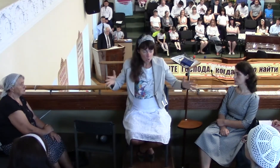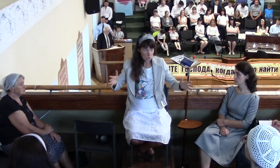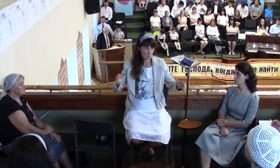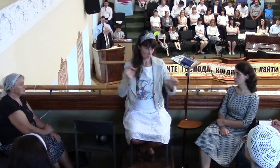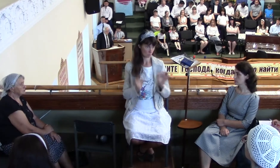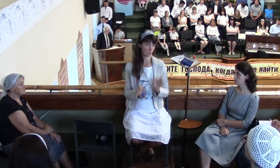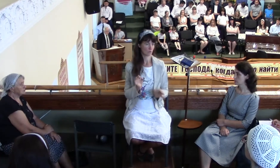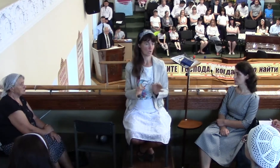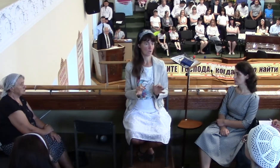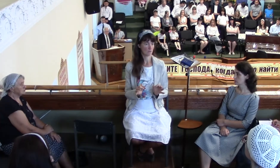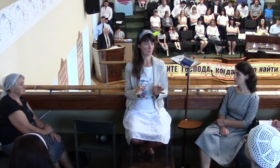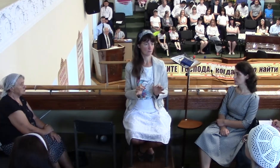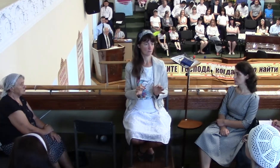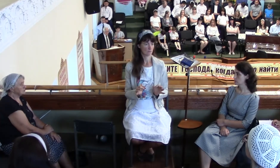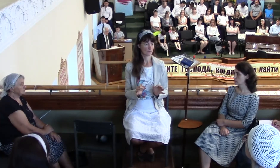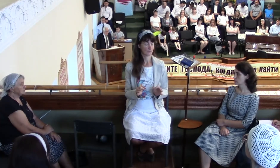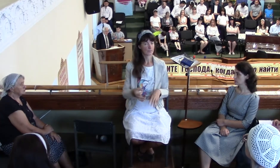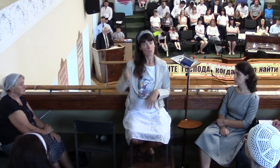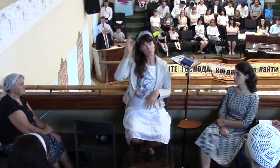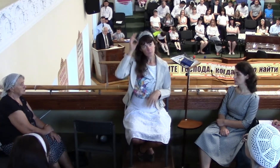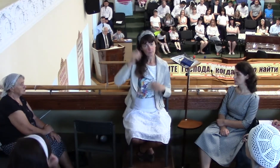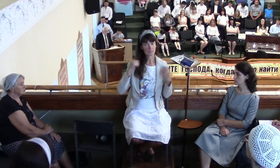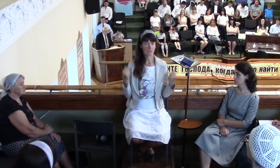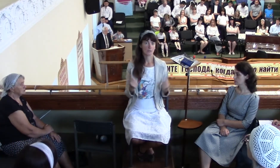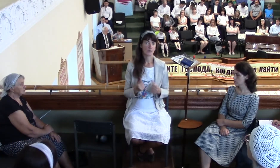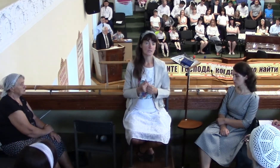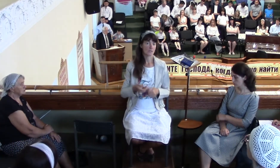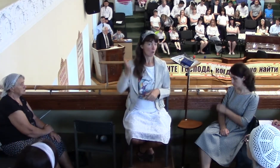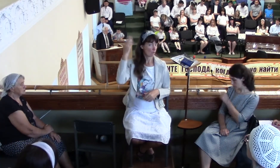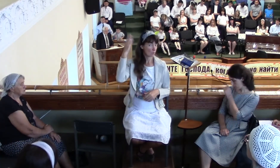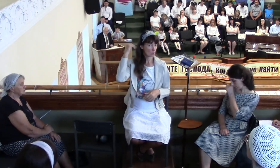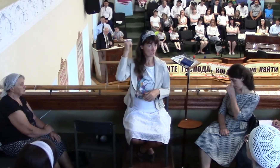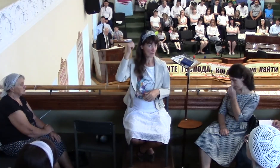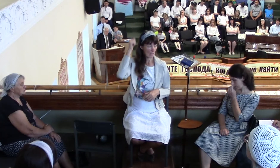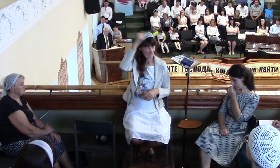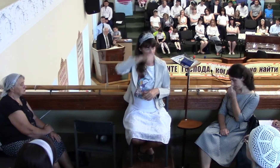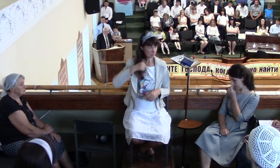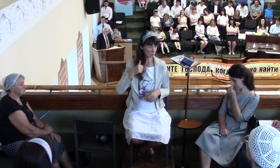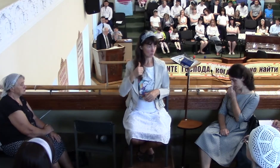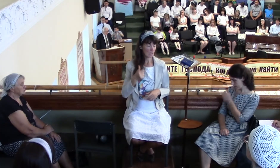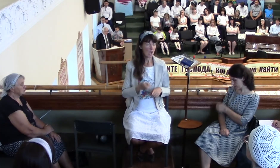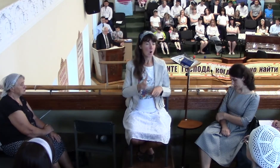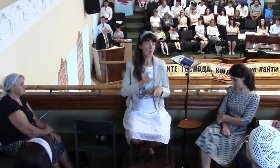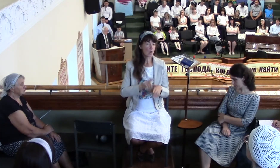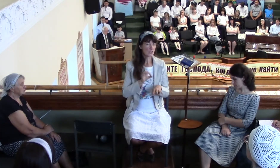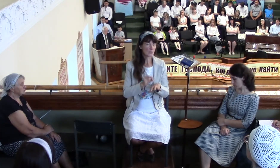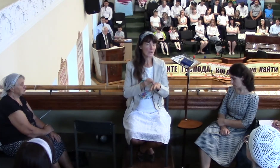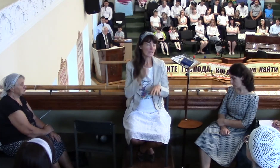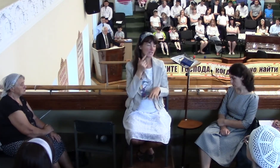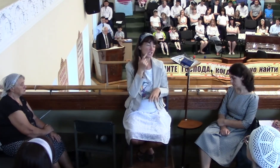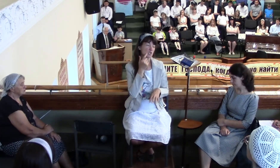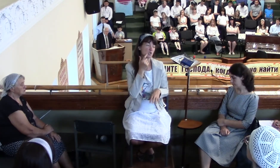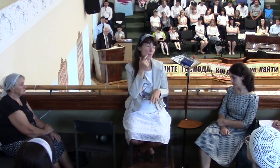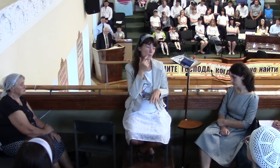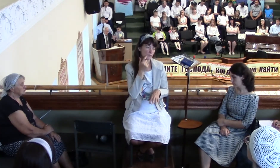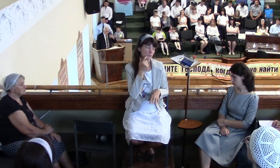когда в прошлом году у меня сильно болел зуб, когда очень сильно я пил обезболивающее.